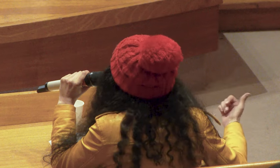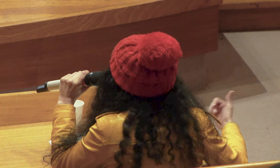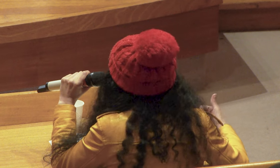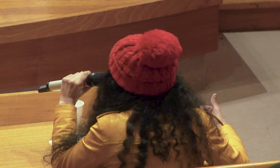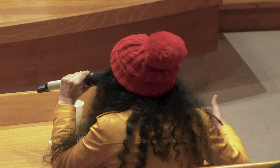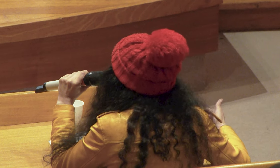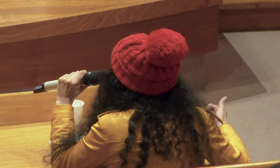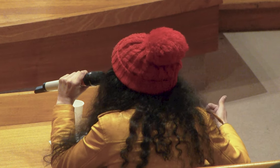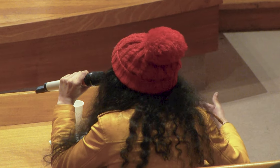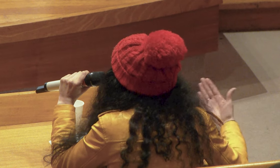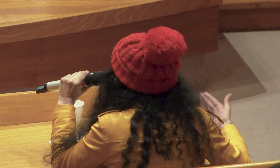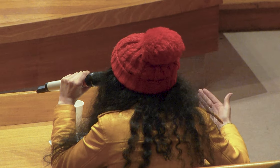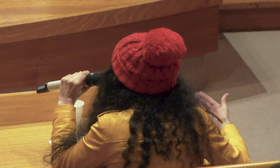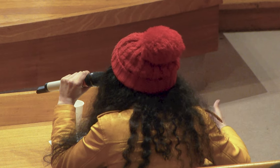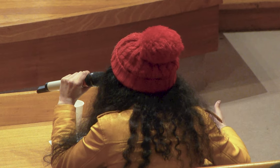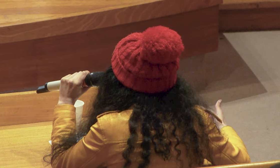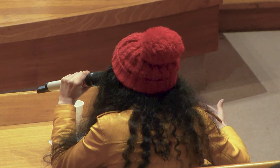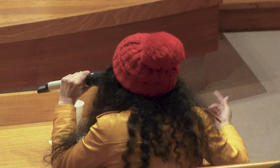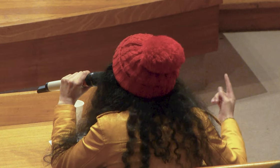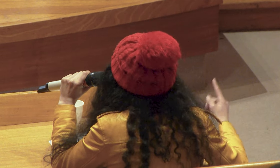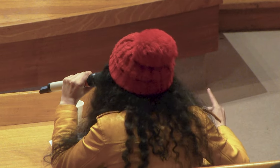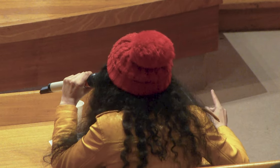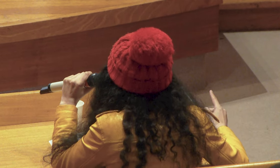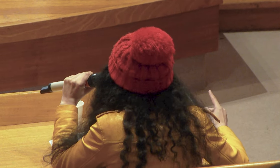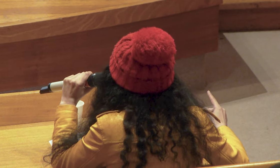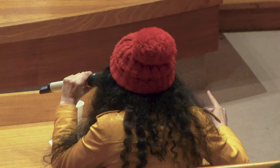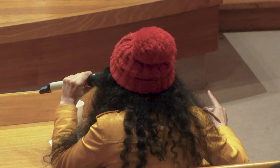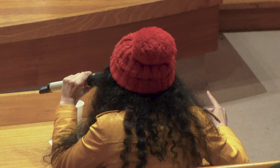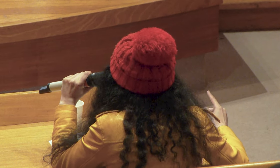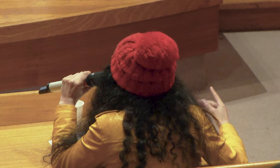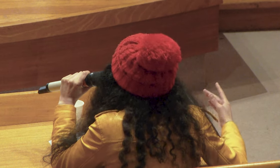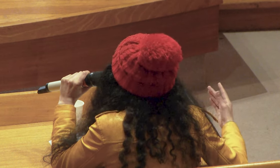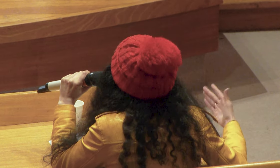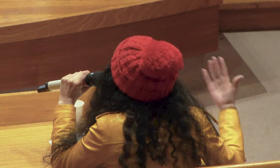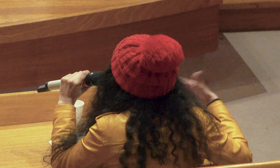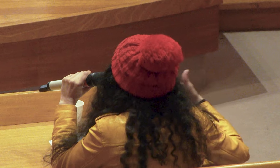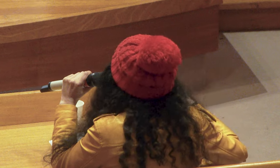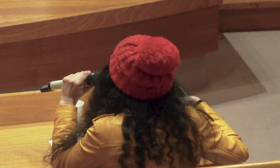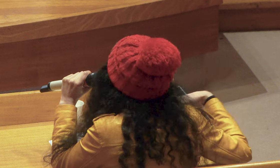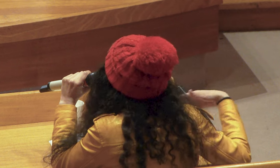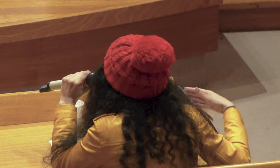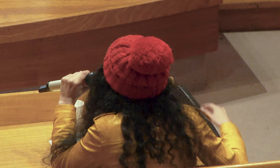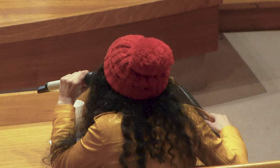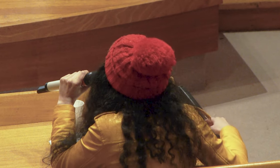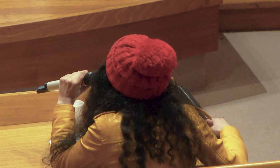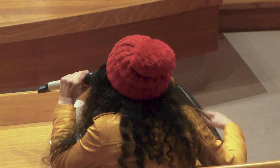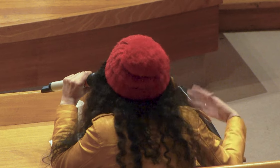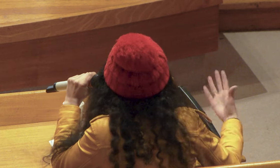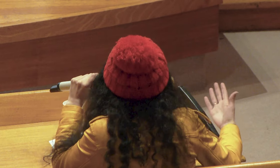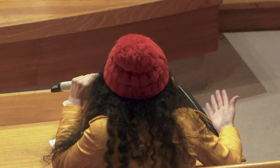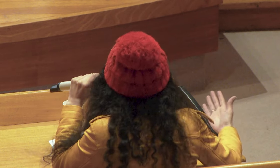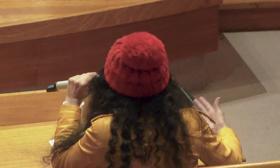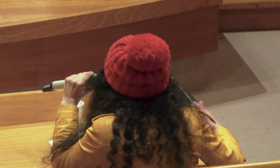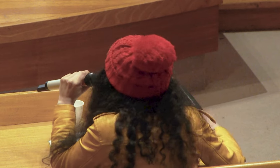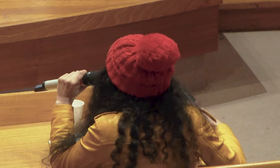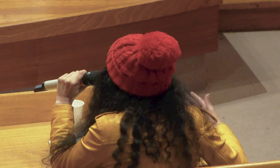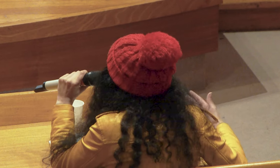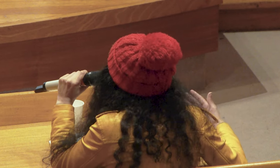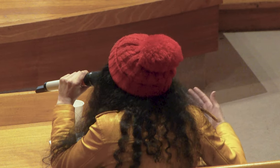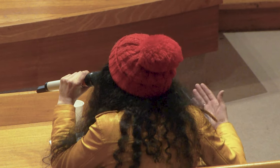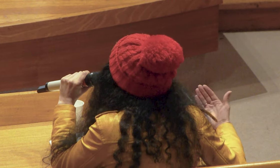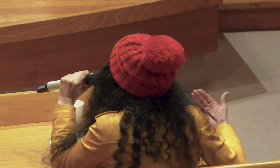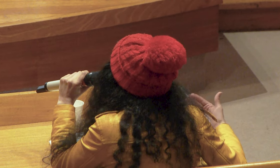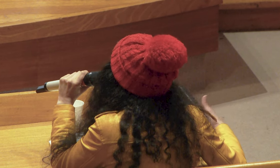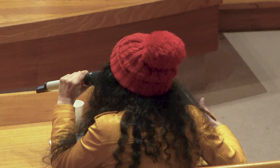enseignantes, il n'y a qu'une enseignante qui a porté le masque inclusif. Donc c'est le masque transparent, même si ce n'est pas l'idéal, c'était